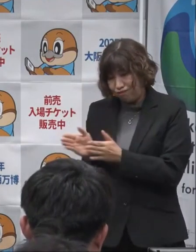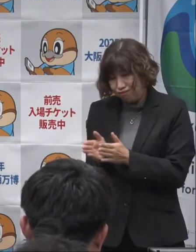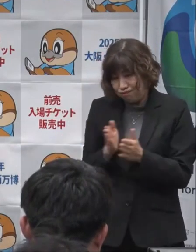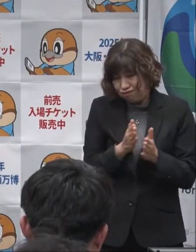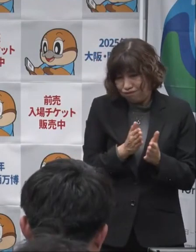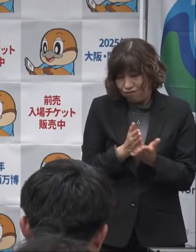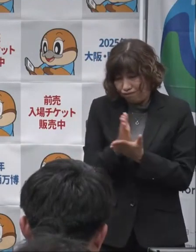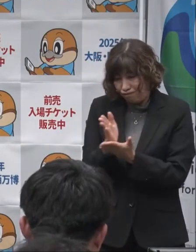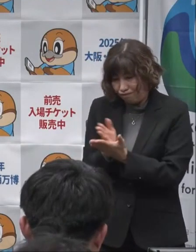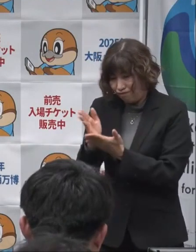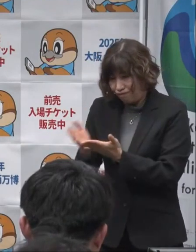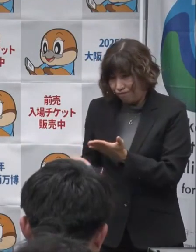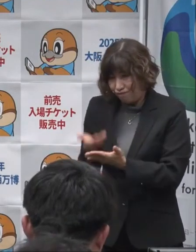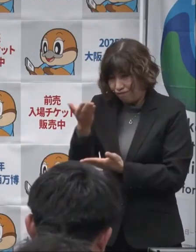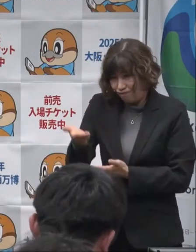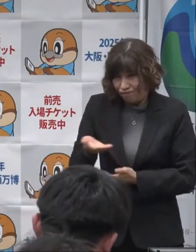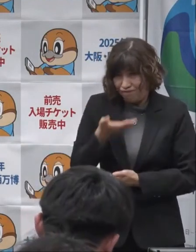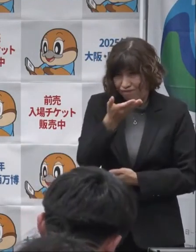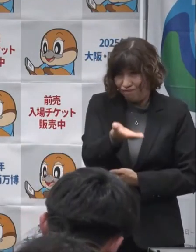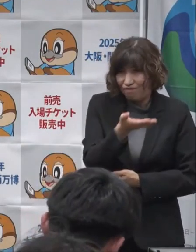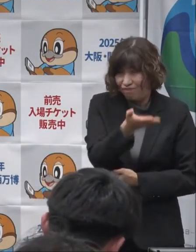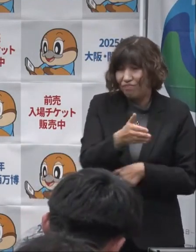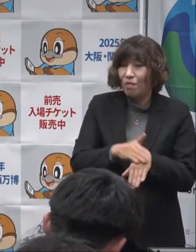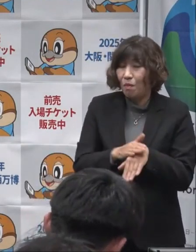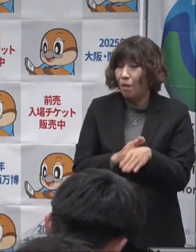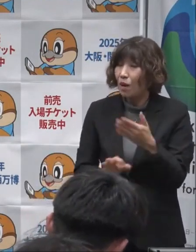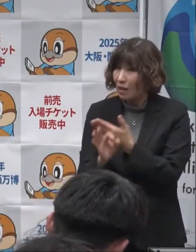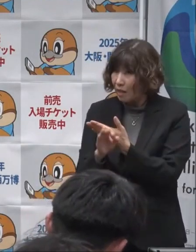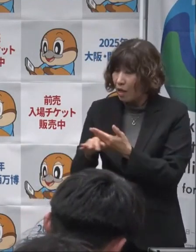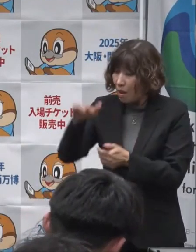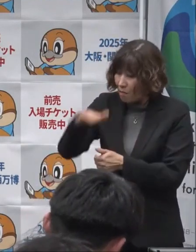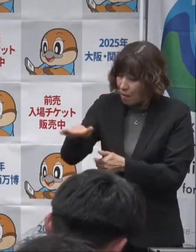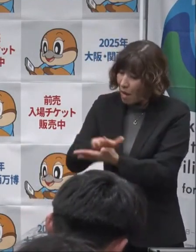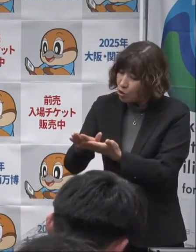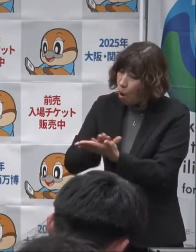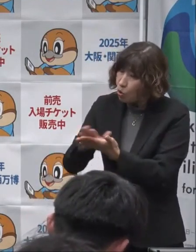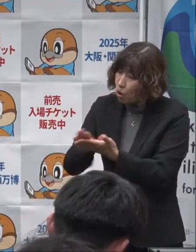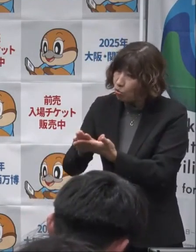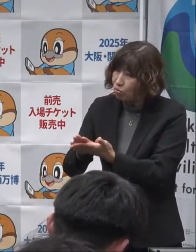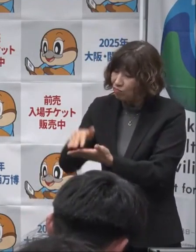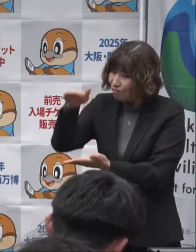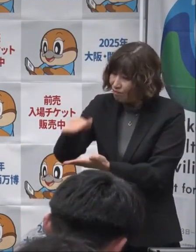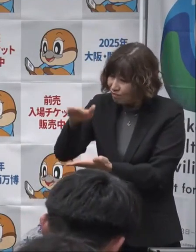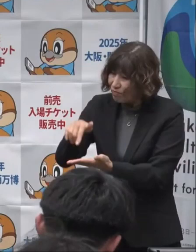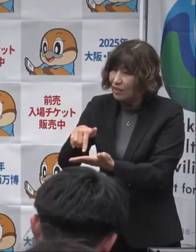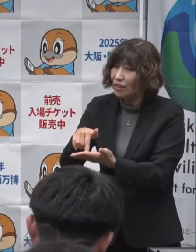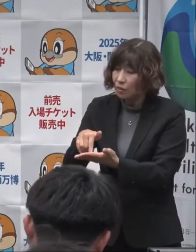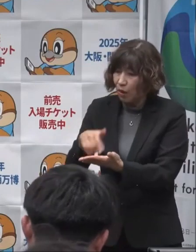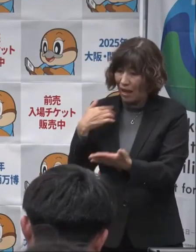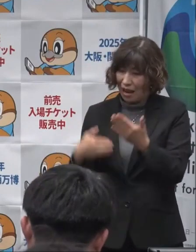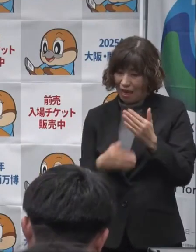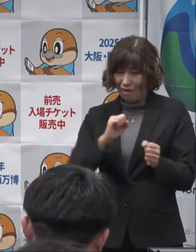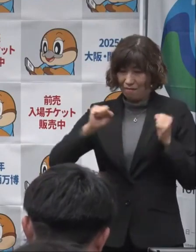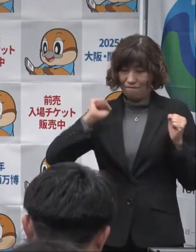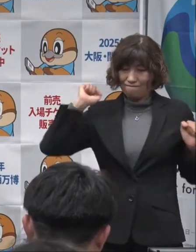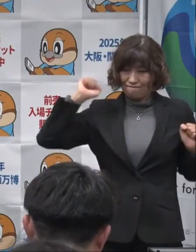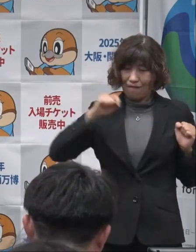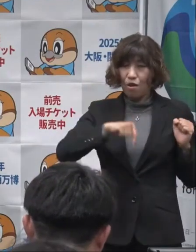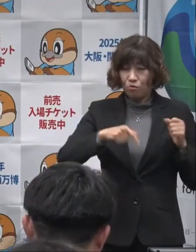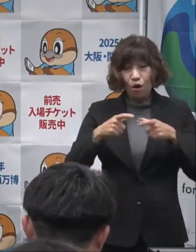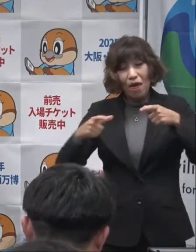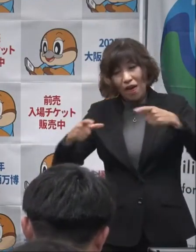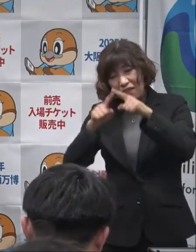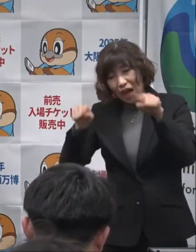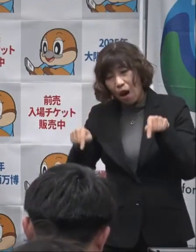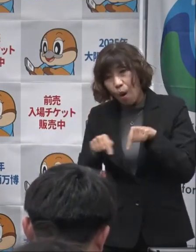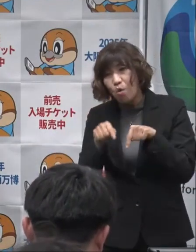ばですけれども、手指、消毒液であったりボディシートであったりですね、洗面セット、タオルであったり、まあ、いろい